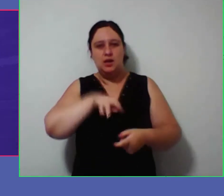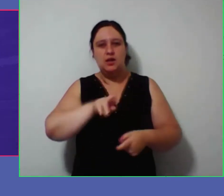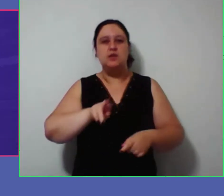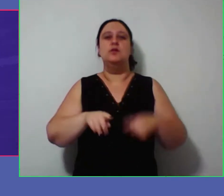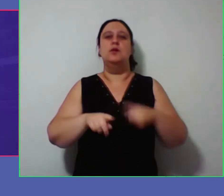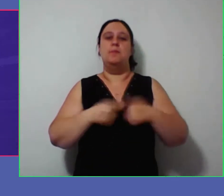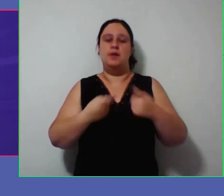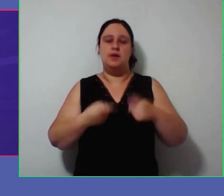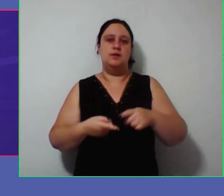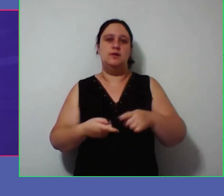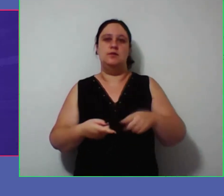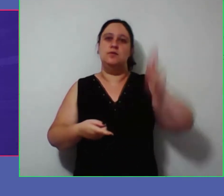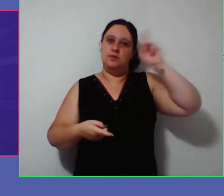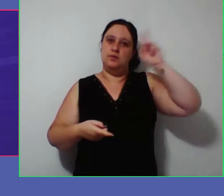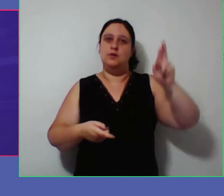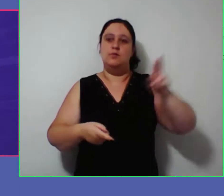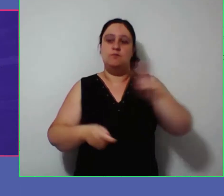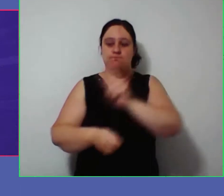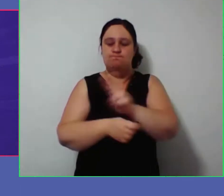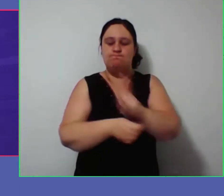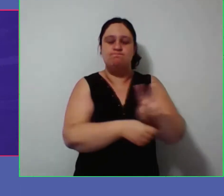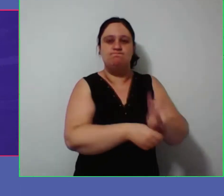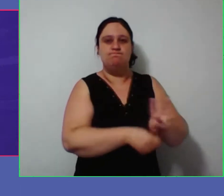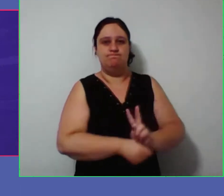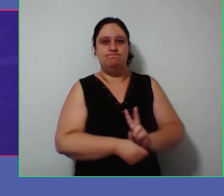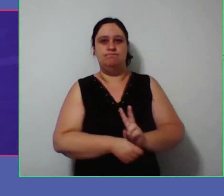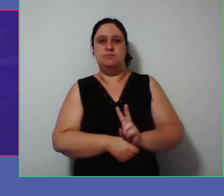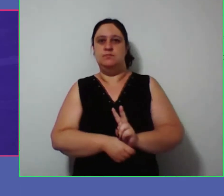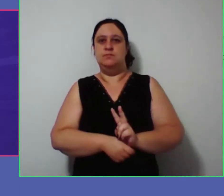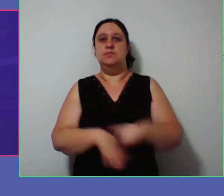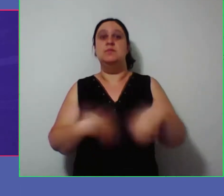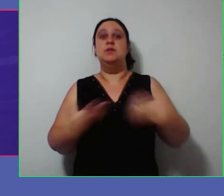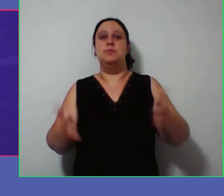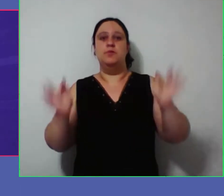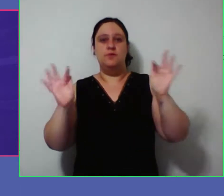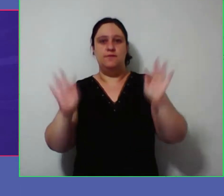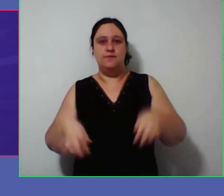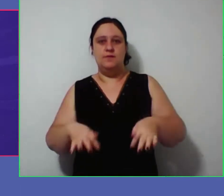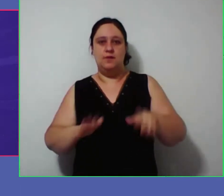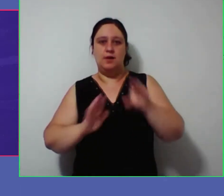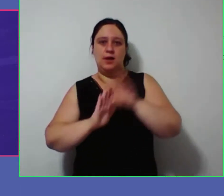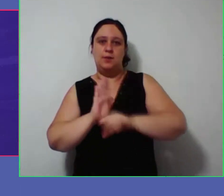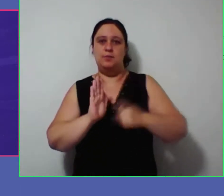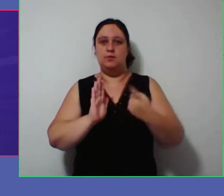finalmente chegou, no final do capítulo 15, nós vimos, ele chegou até